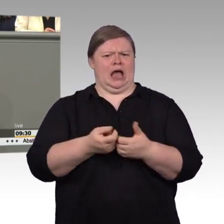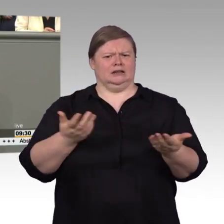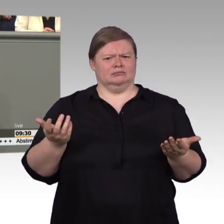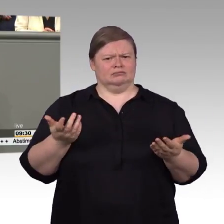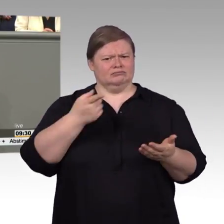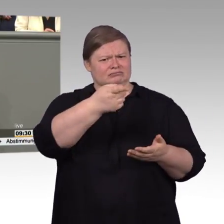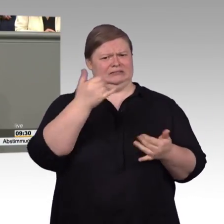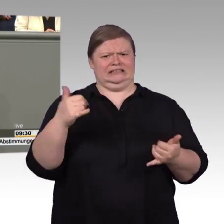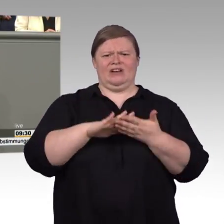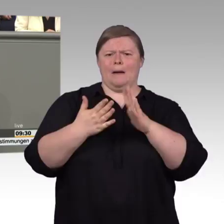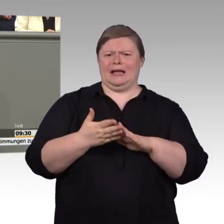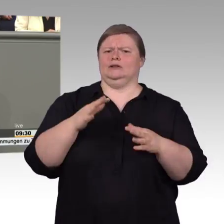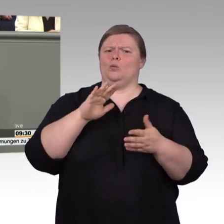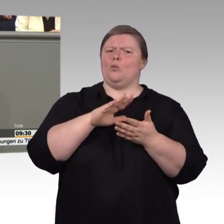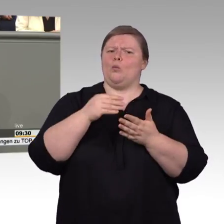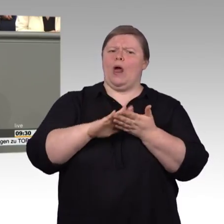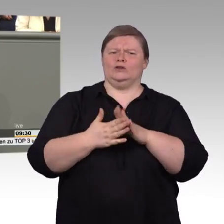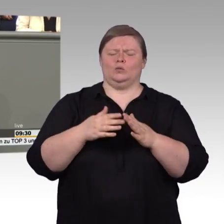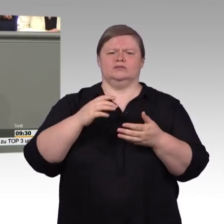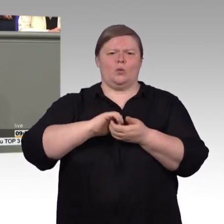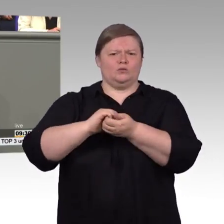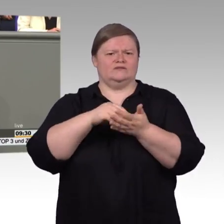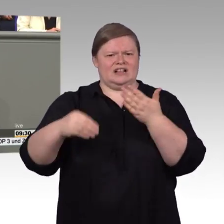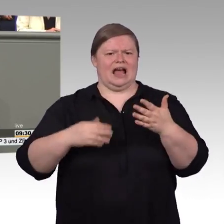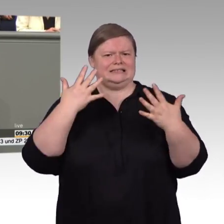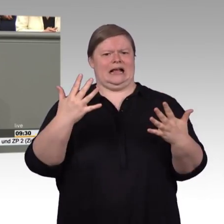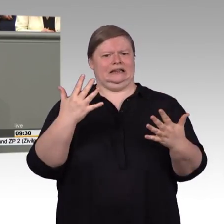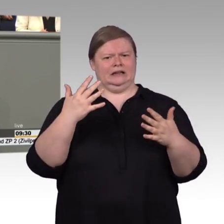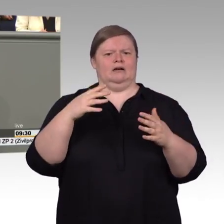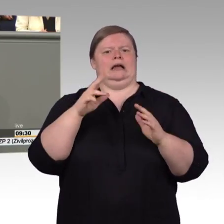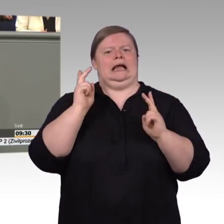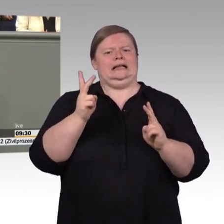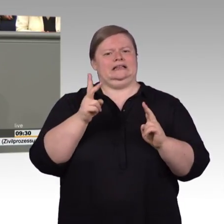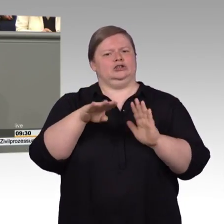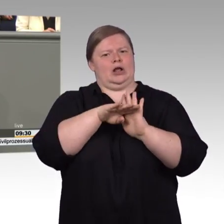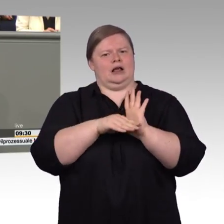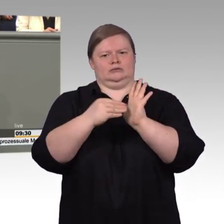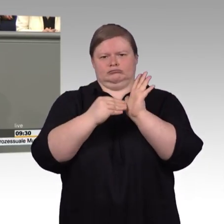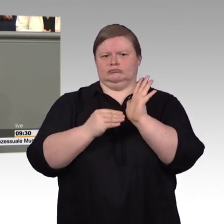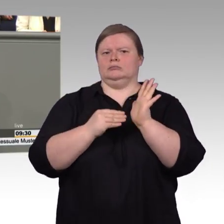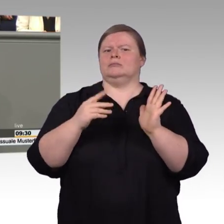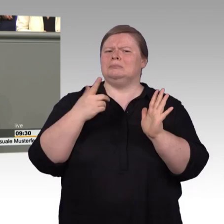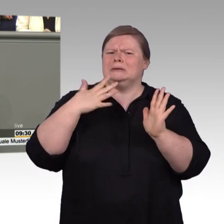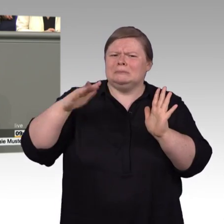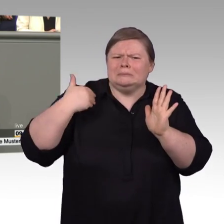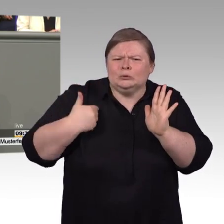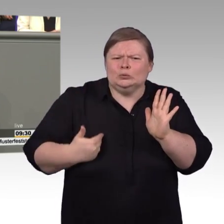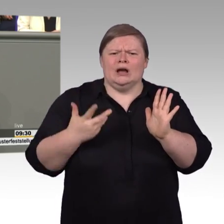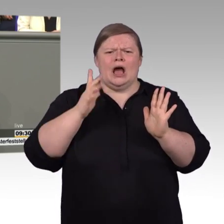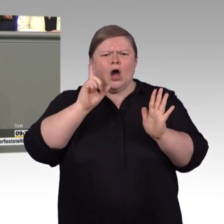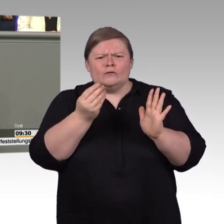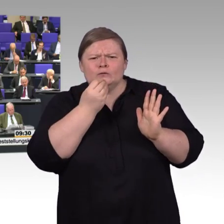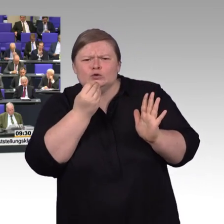durch das Gesetzgebungsverfahren, als wäre ein Euro-Rettungsschirm oder ein Gesetz zur Parteienfinanzierung. Alles in allem, wir